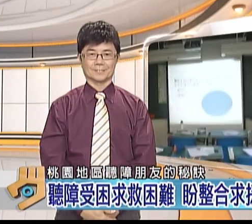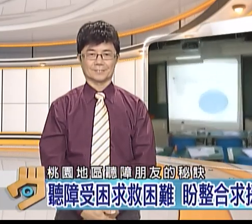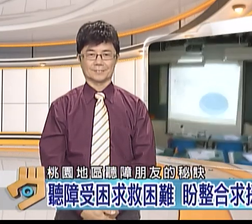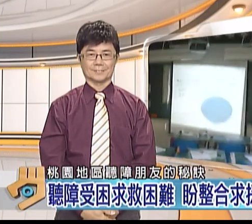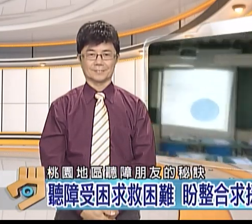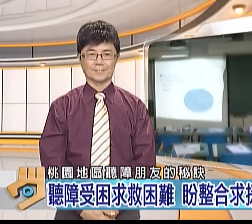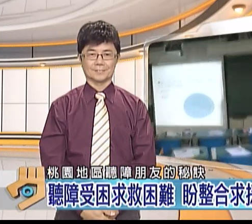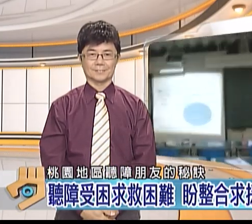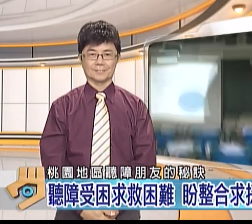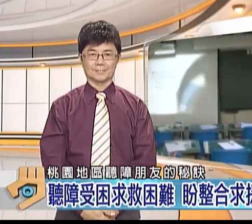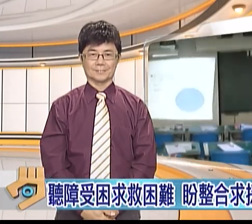朋友的秘诀。